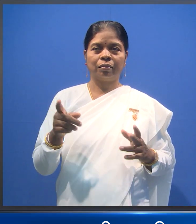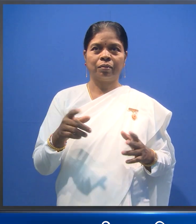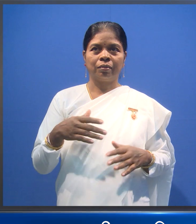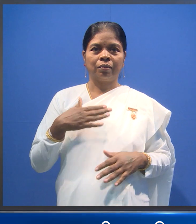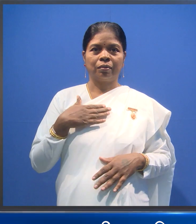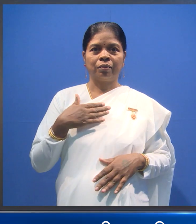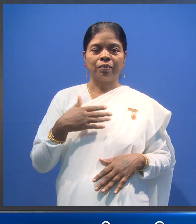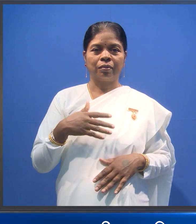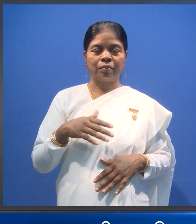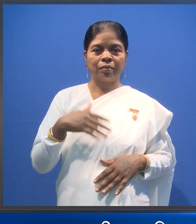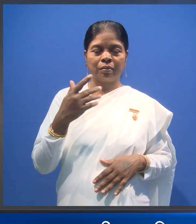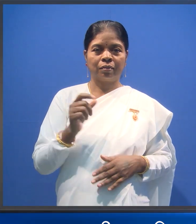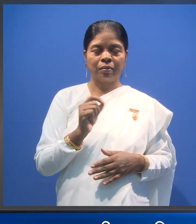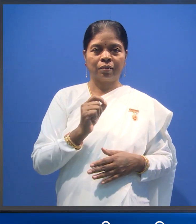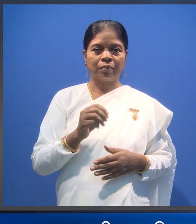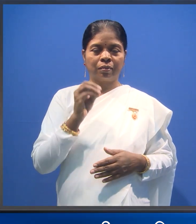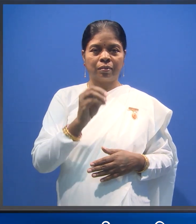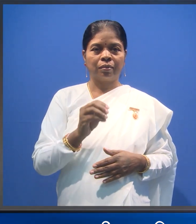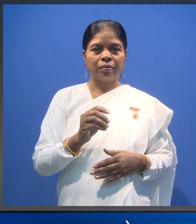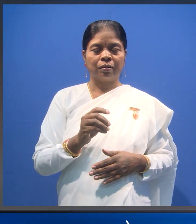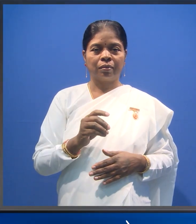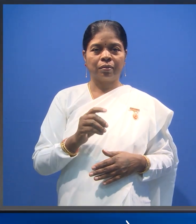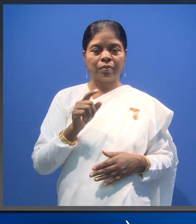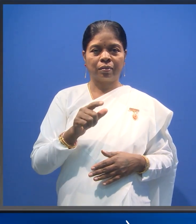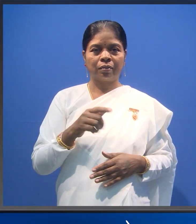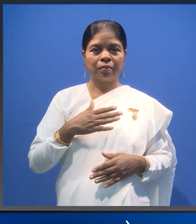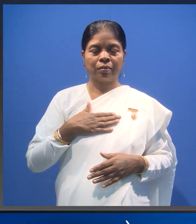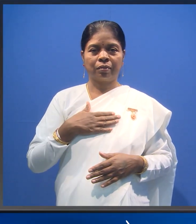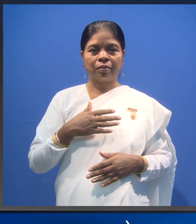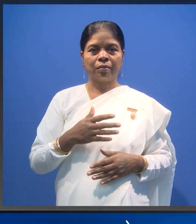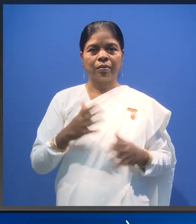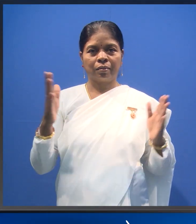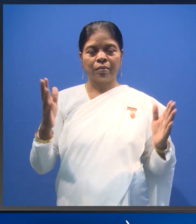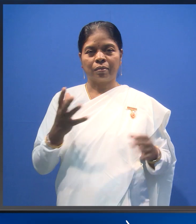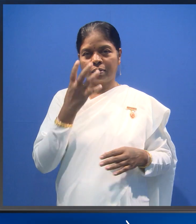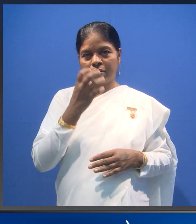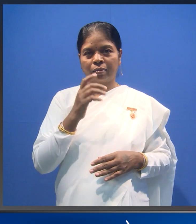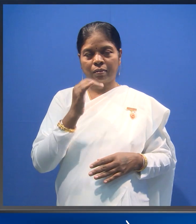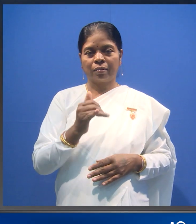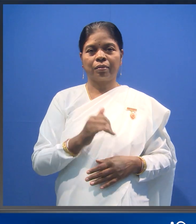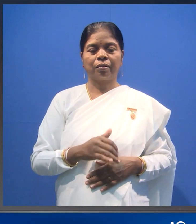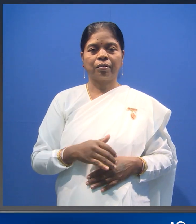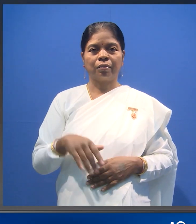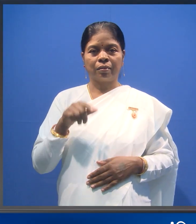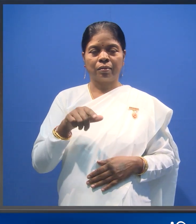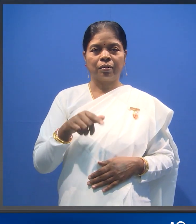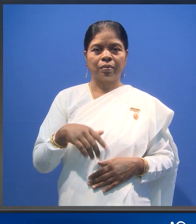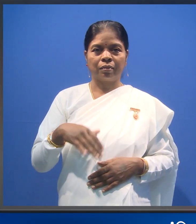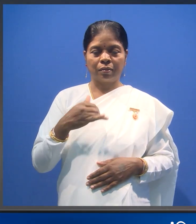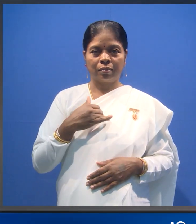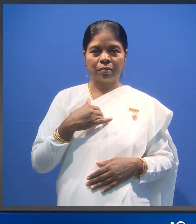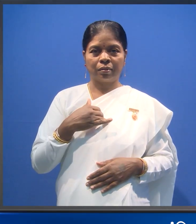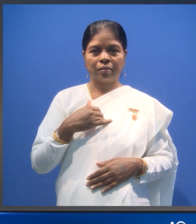तुला शिक्षण देऊ शकले नाही, याचे मला फार दुःख आहे. आता